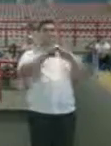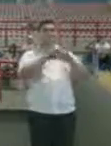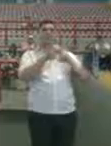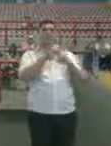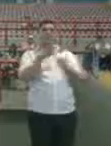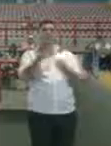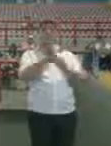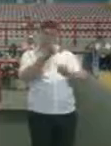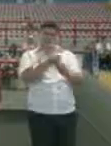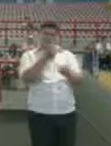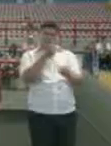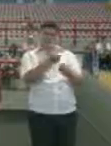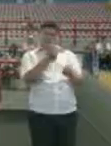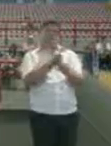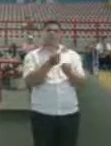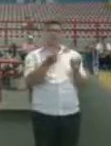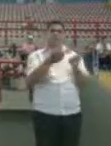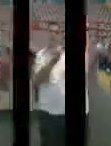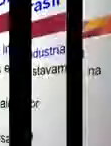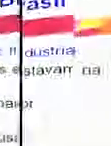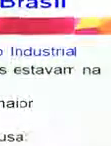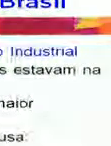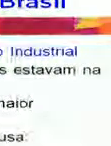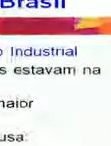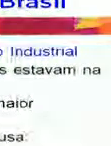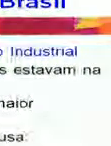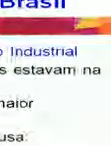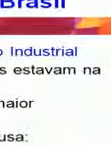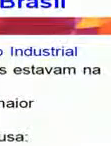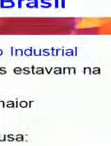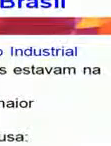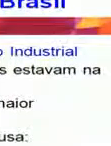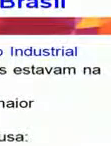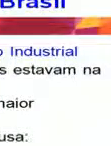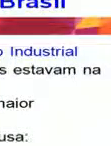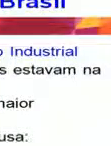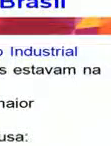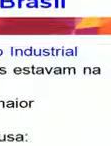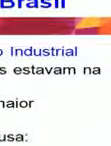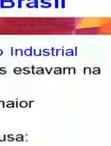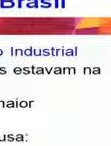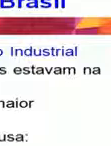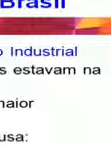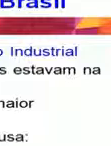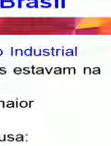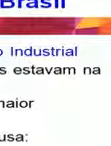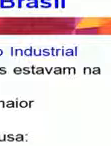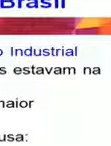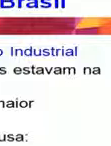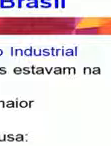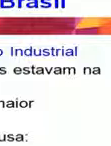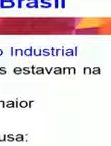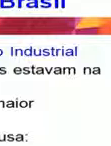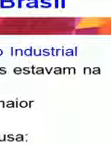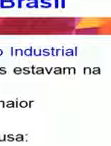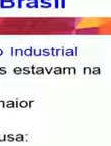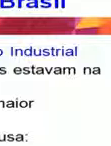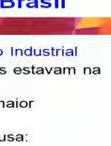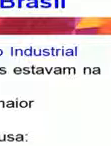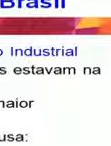rodovias. E a divisão da atividade industrial no Brasil. Então o Brasil teve uma fase de concentração e uma fase que nós vivemos hoje,